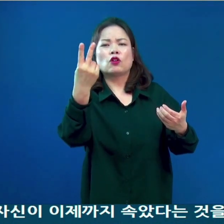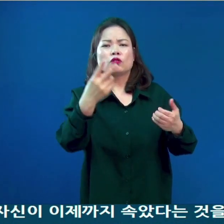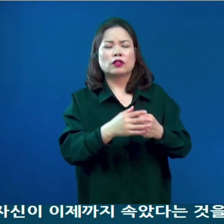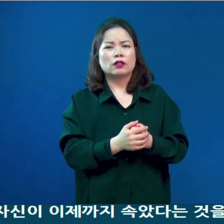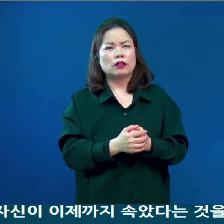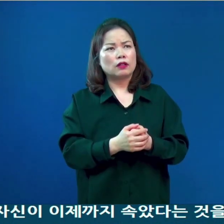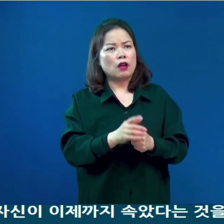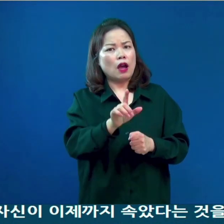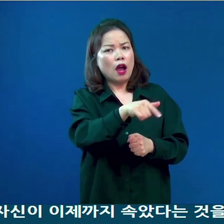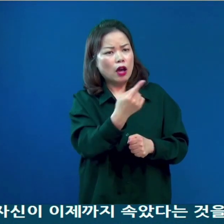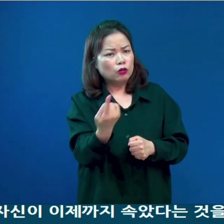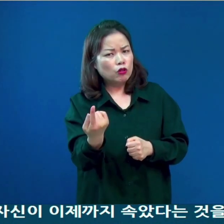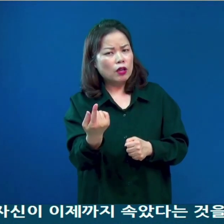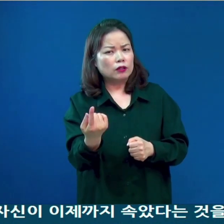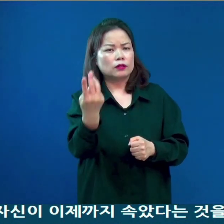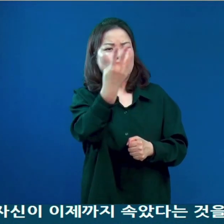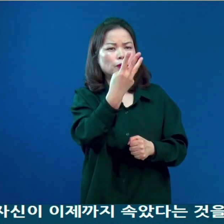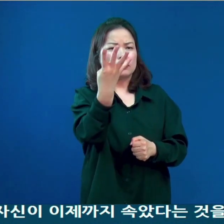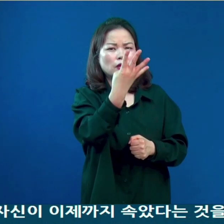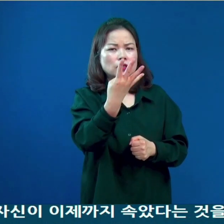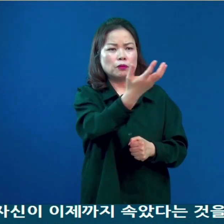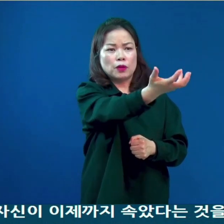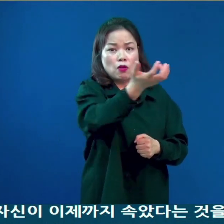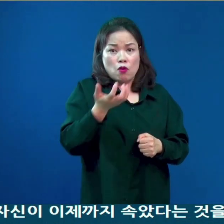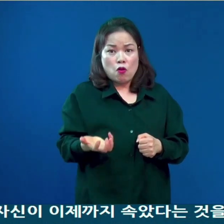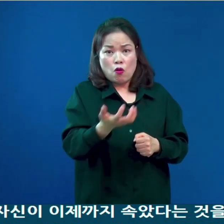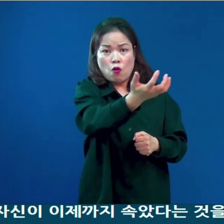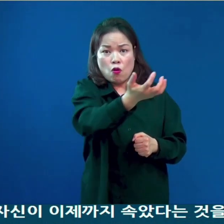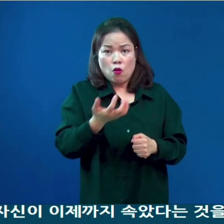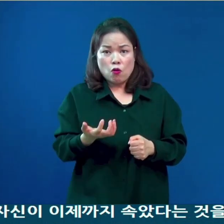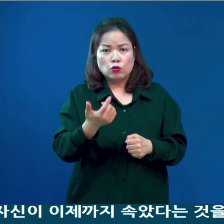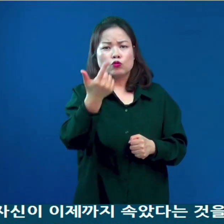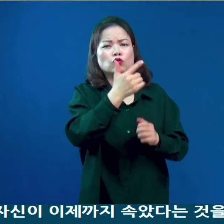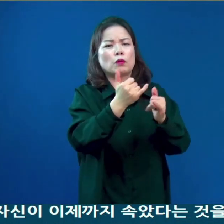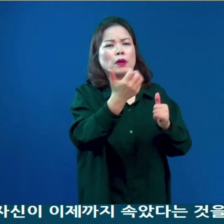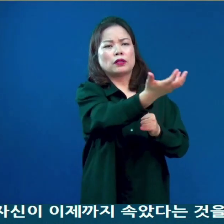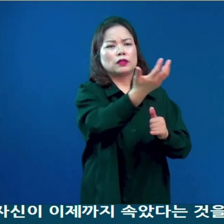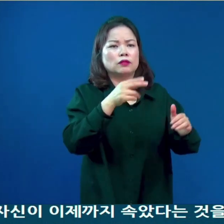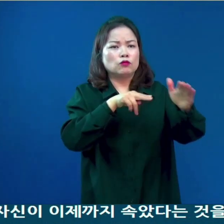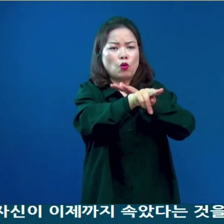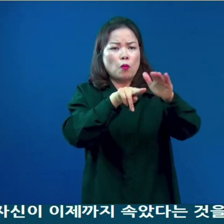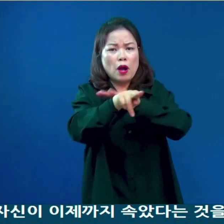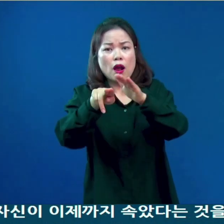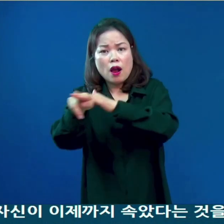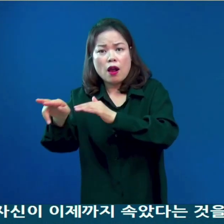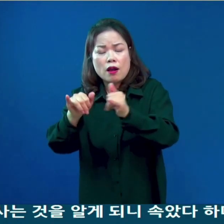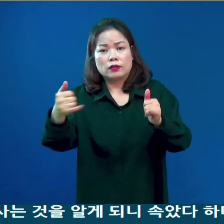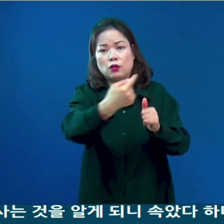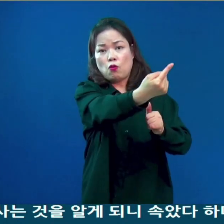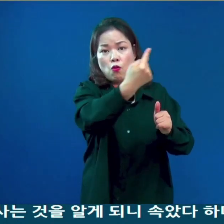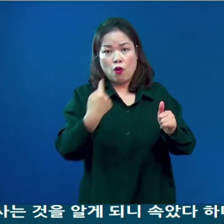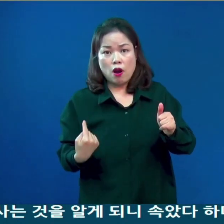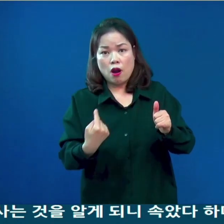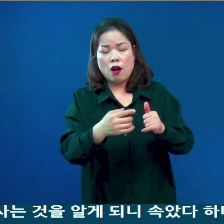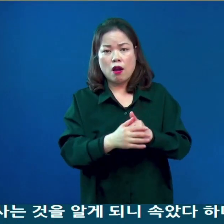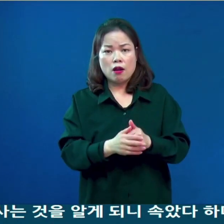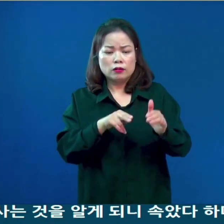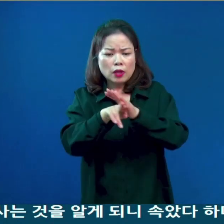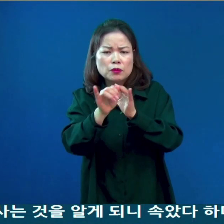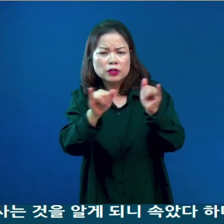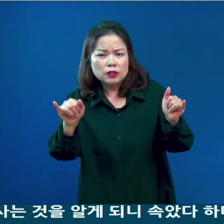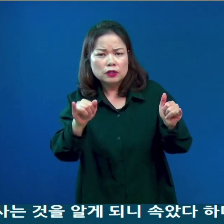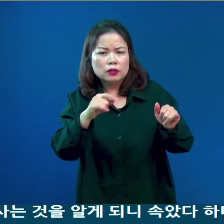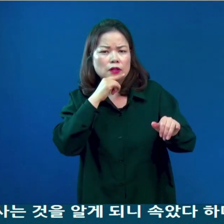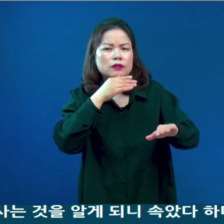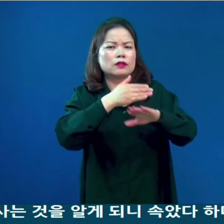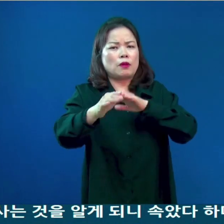3,000명, 한 해 3,000명, 4,000명씩 들어왔습니다. 어떨 때 6,000명까지 들어온 때도 있습니다. 그때부터 이 탈북민들, 우리가 말하는 탈북민들이